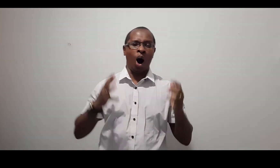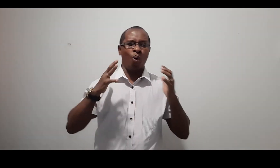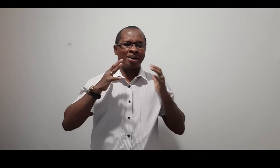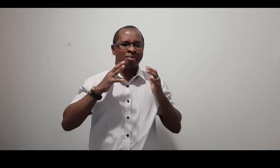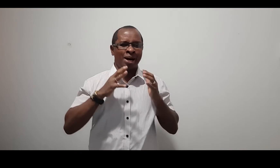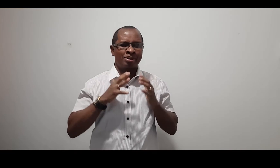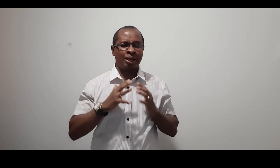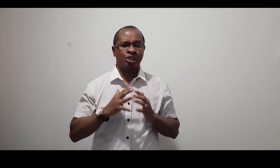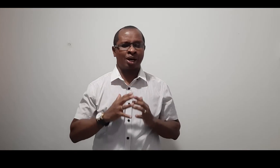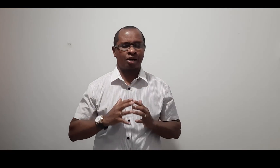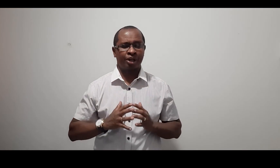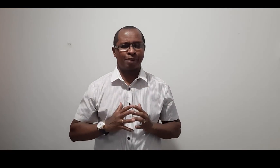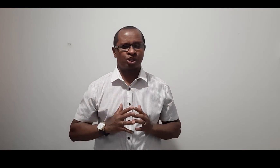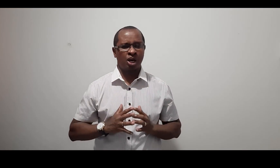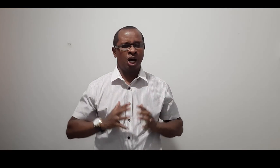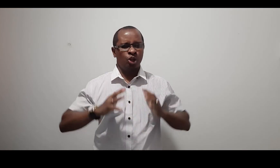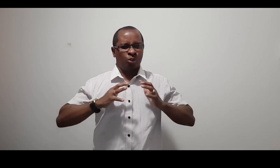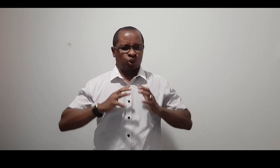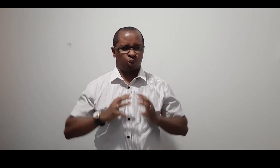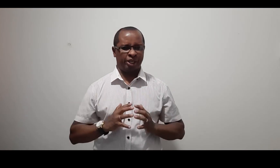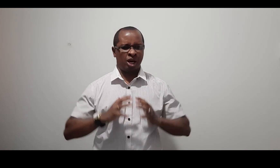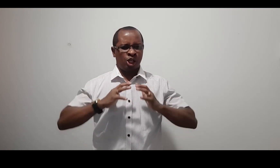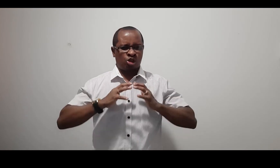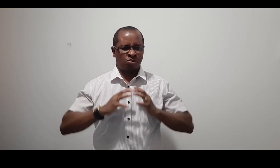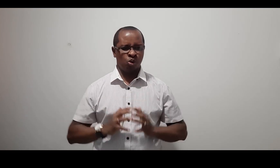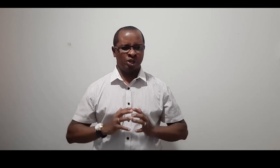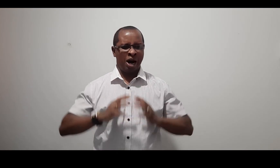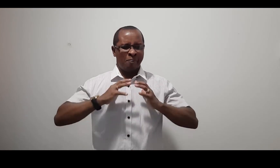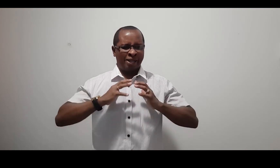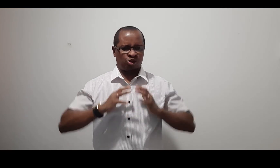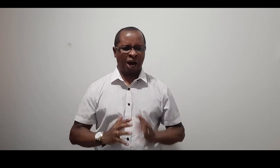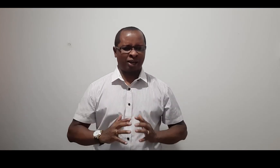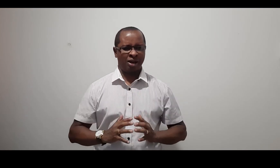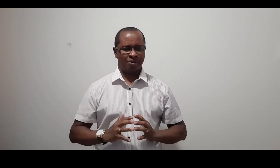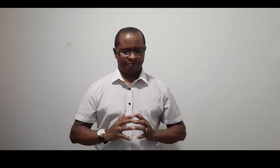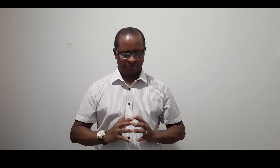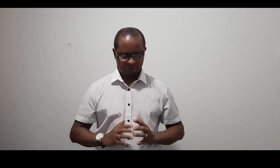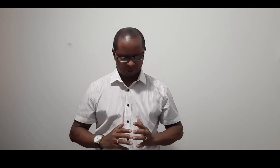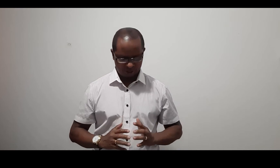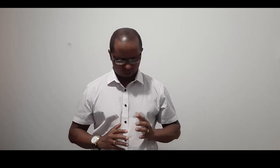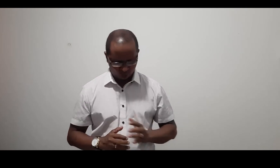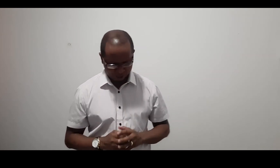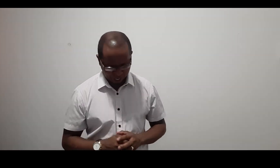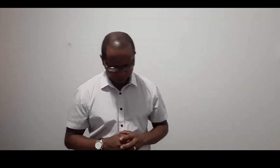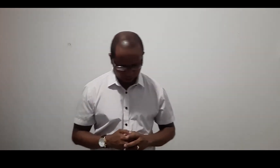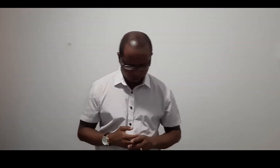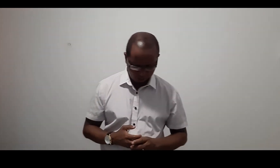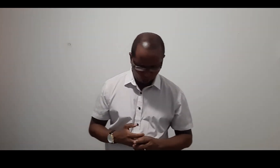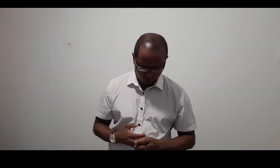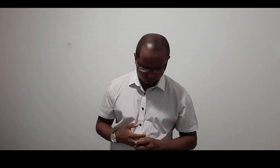ao andriamanitra ray zanaka fanahy masina no mitoetra sy monina manjaka. Zao no lazany paoly amy